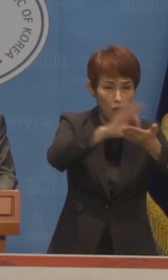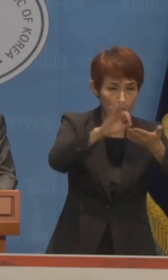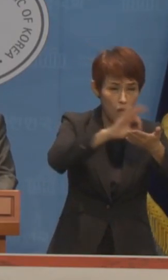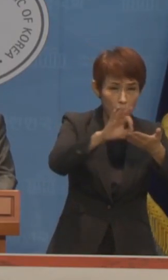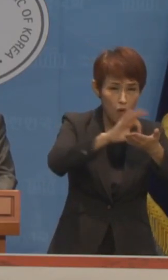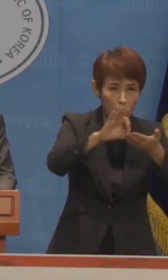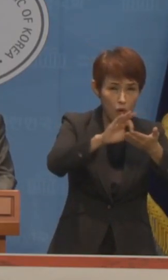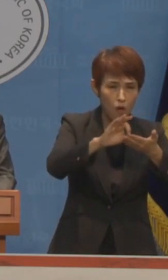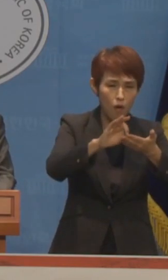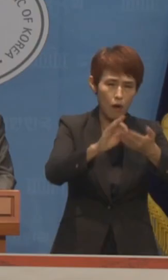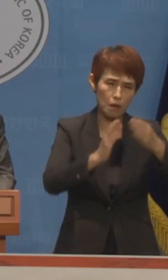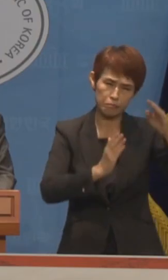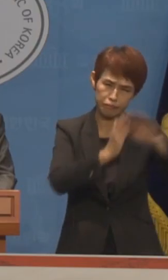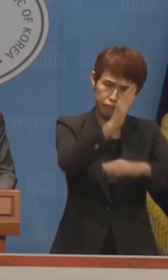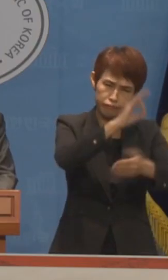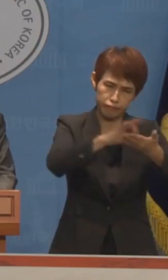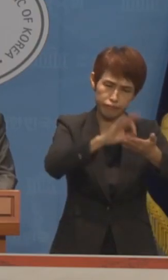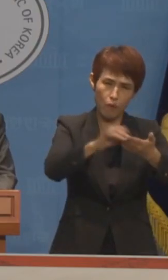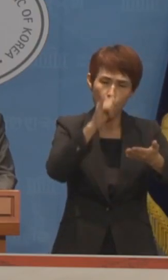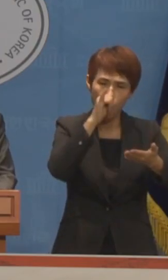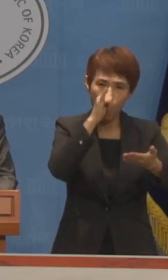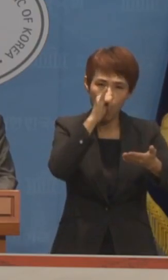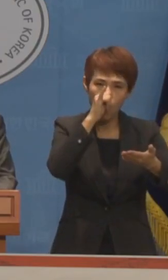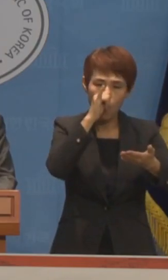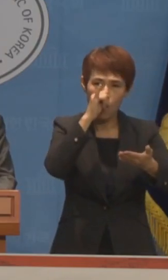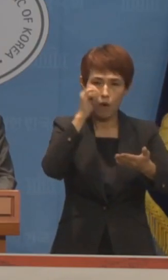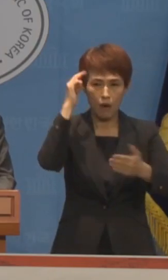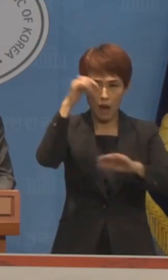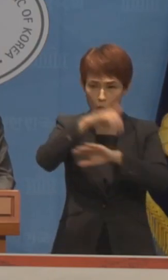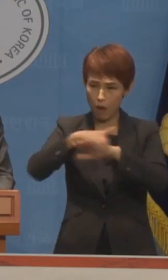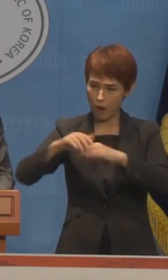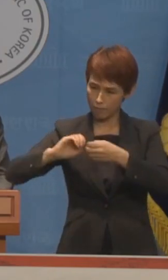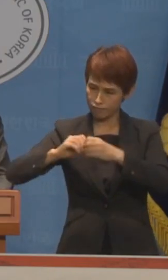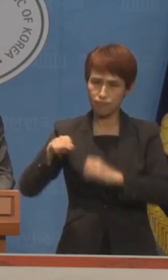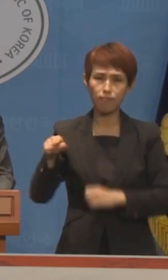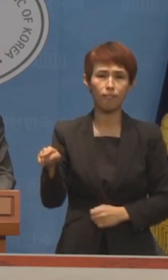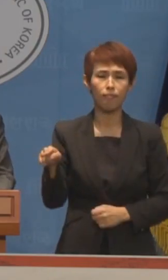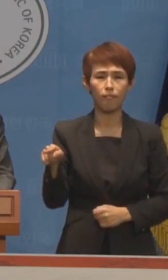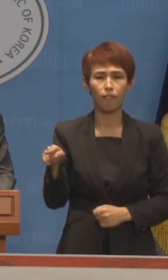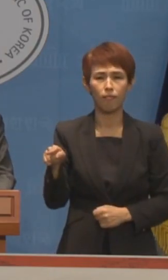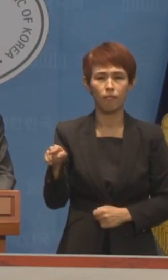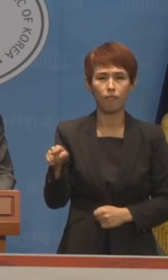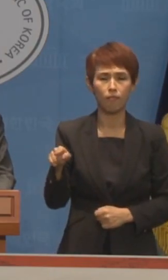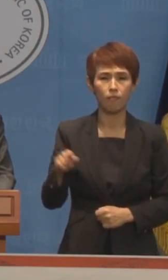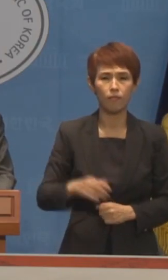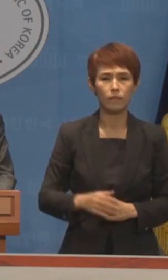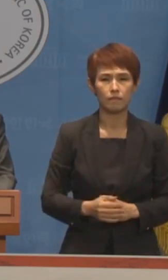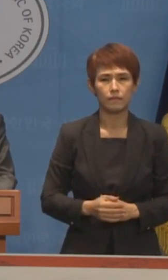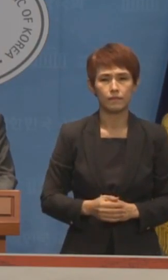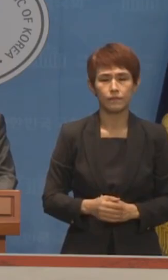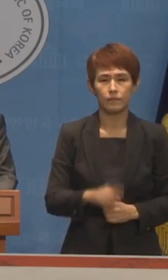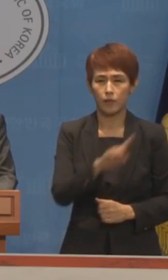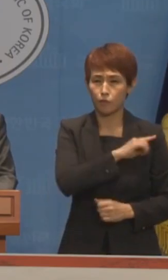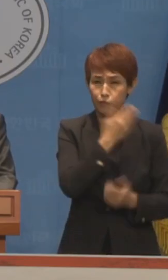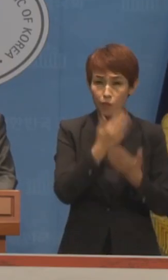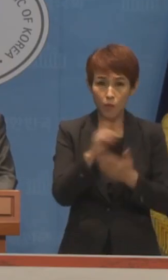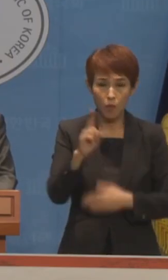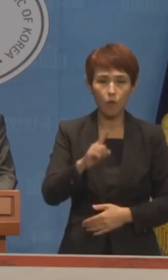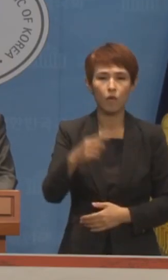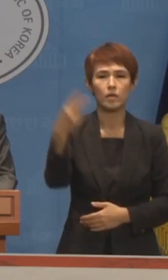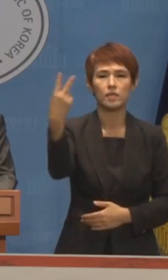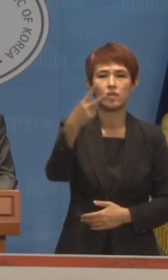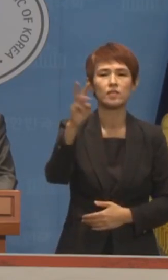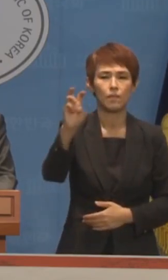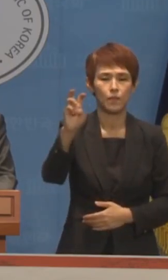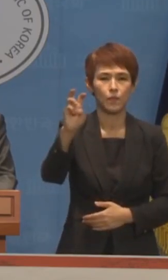없이 과잉 예측되어 계획 전반을 왜곡하고 있습니다. 최우선 정책 과제인 2030